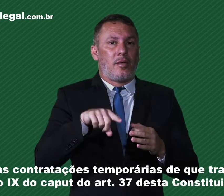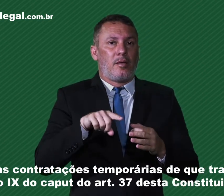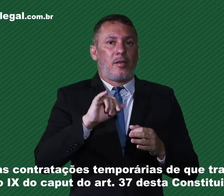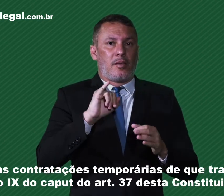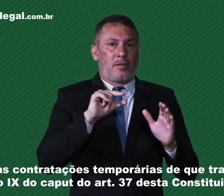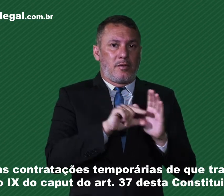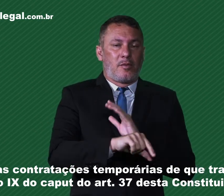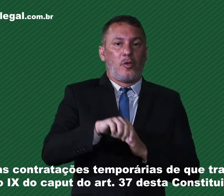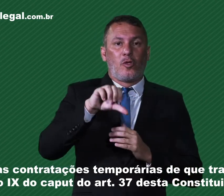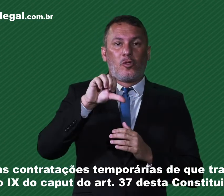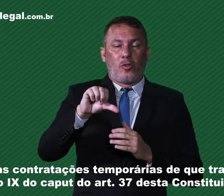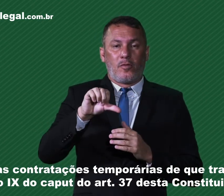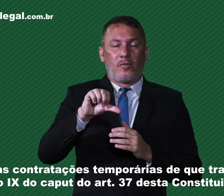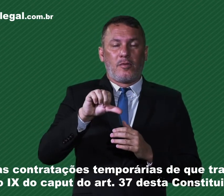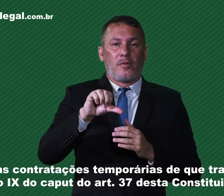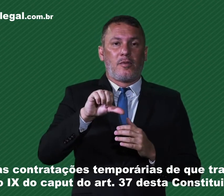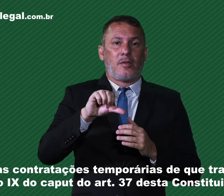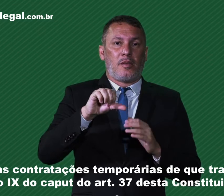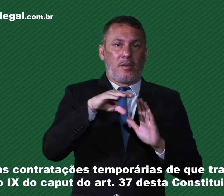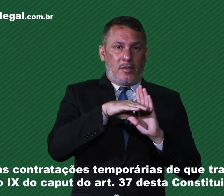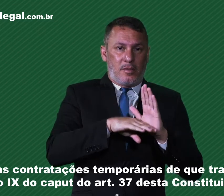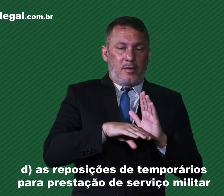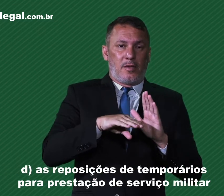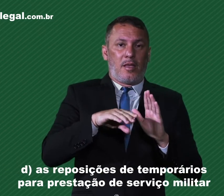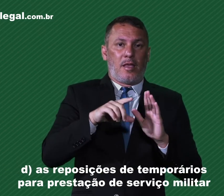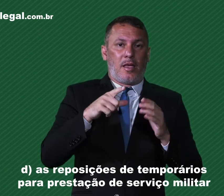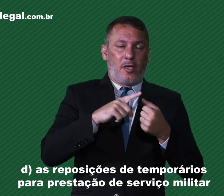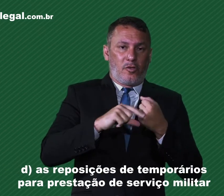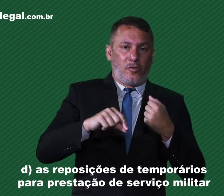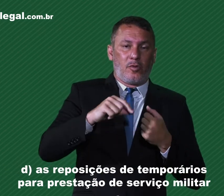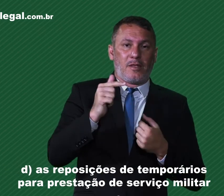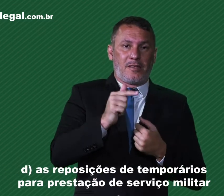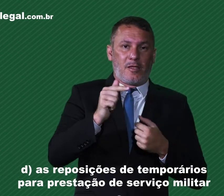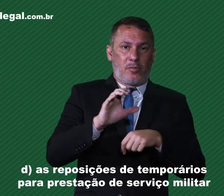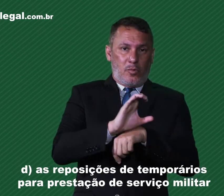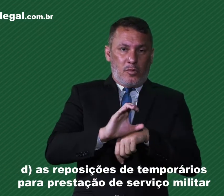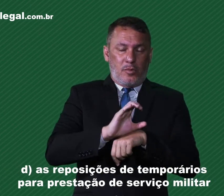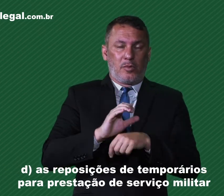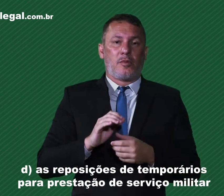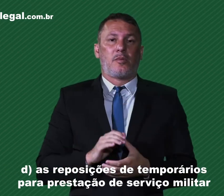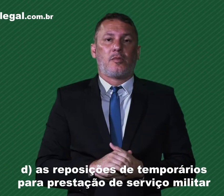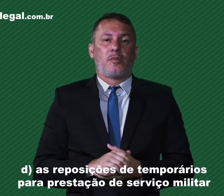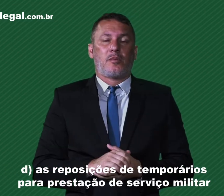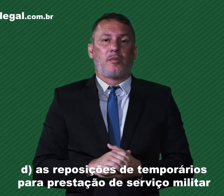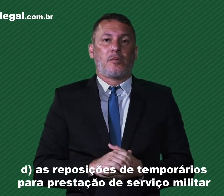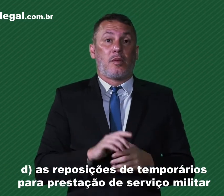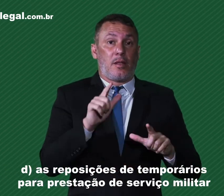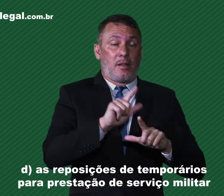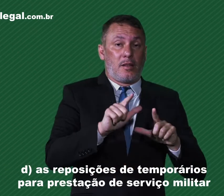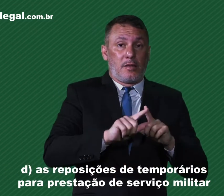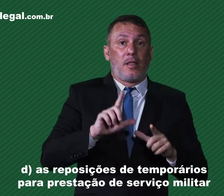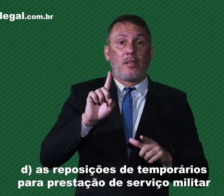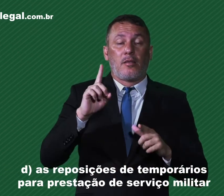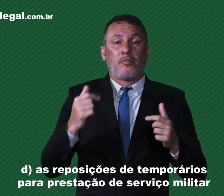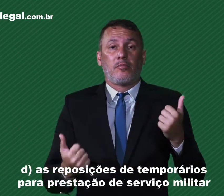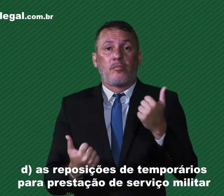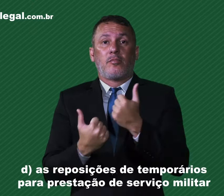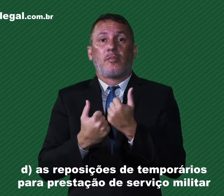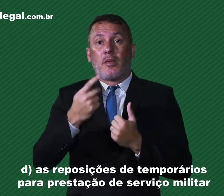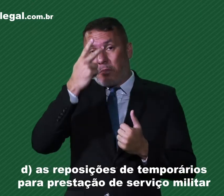37 desta Constituição e a linha de as reposições de temporários Para prestação de serviço